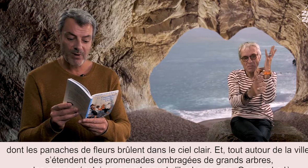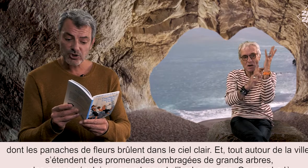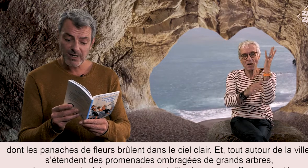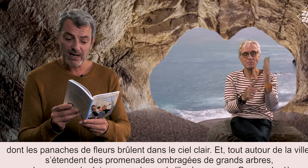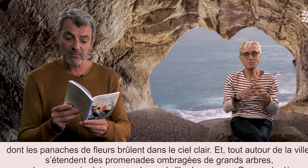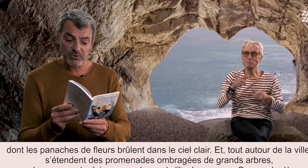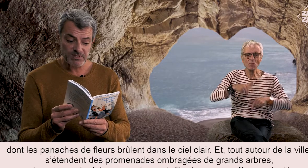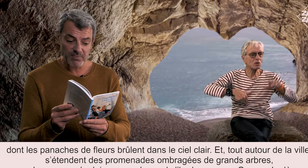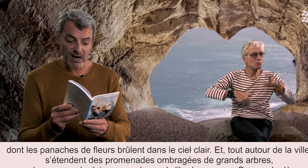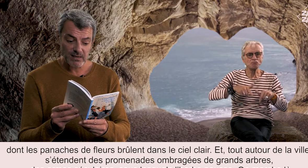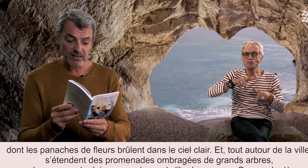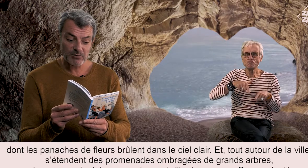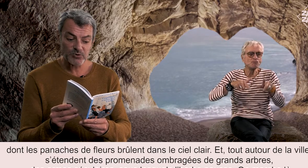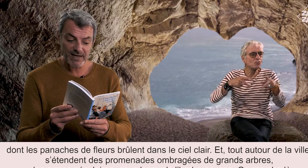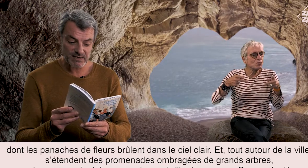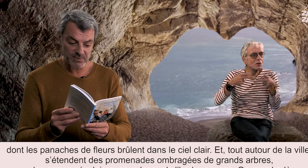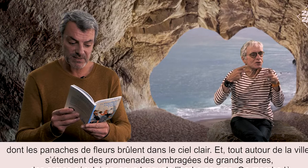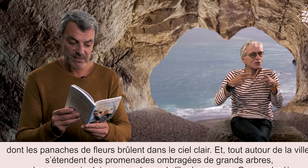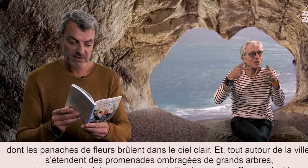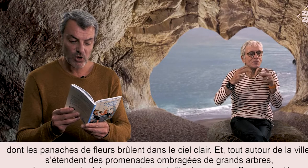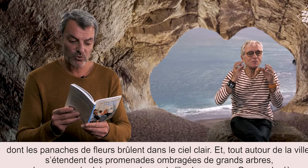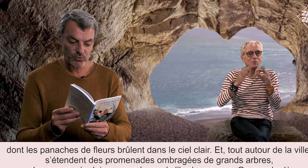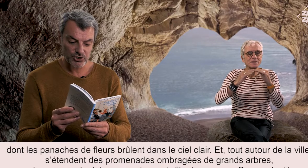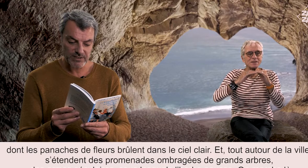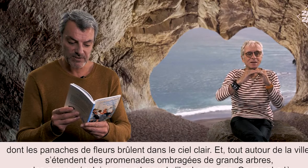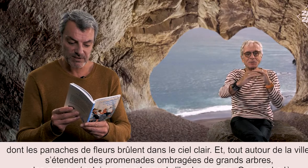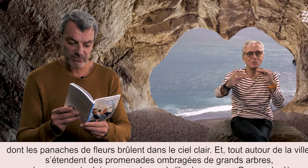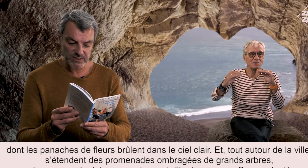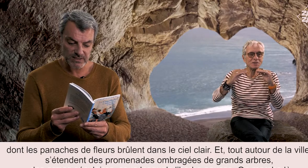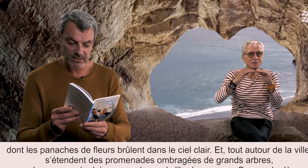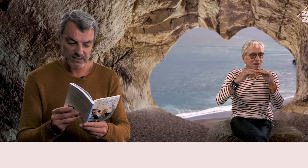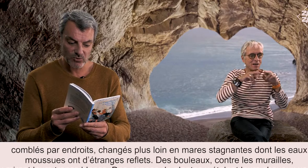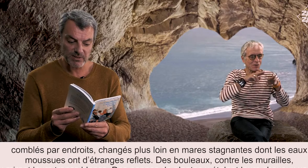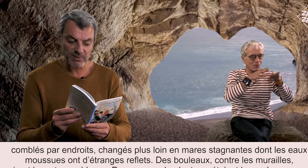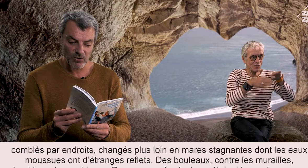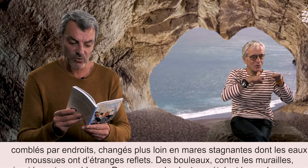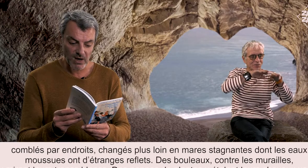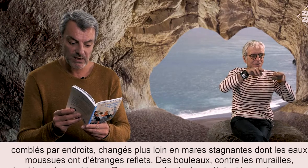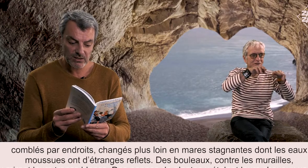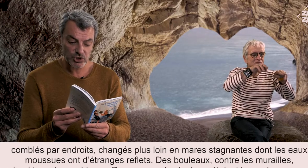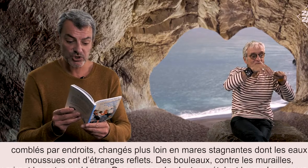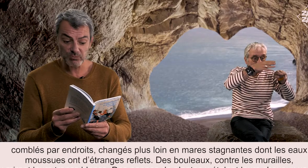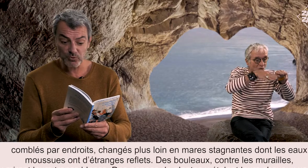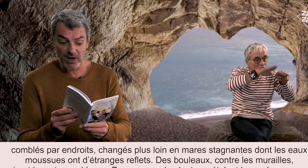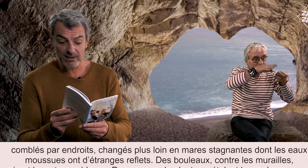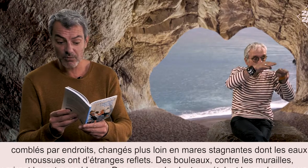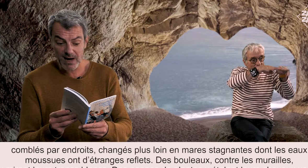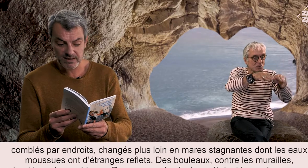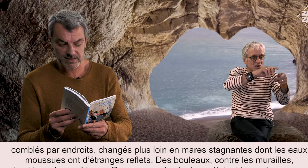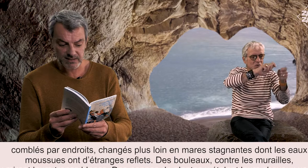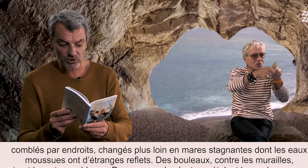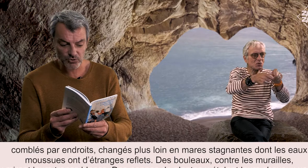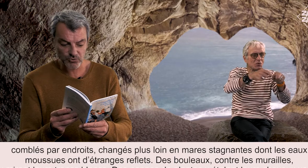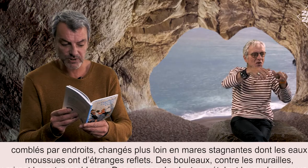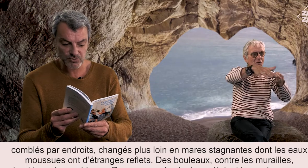On marche là à petits pas comme sur un tapis en longeant les anciens fossés comblés par endroits, changés plus loin en